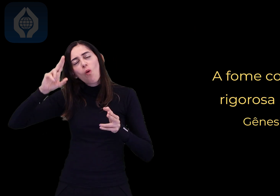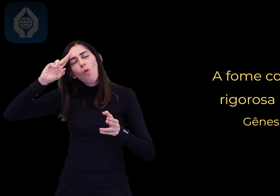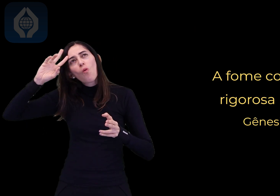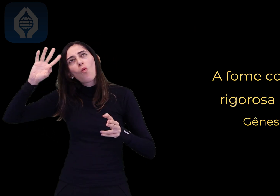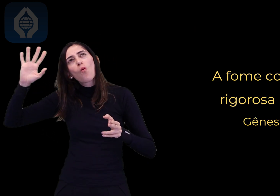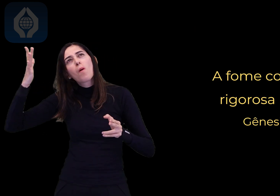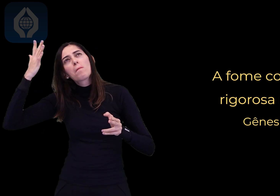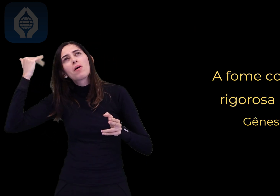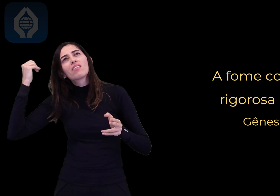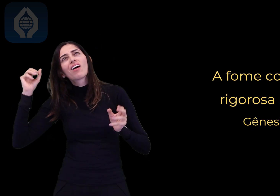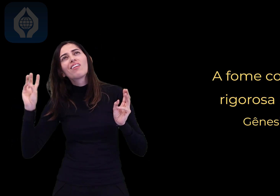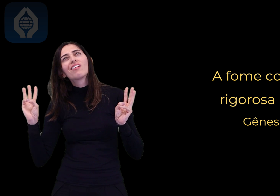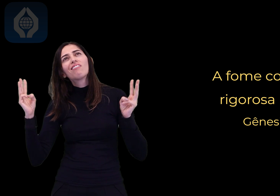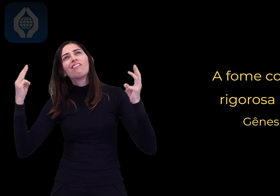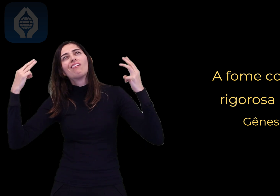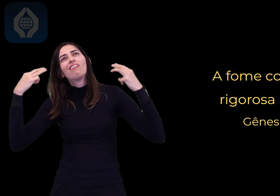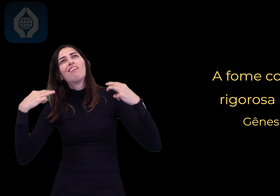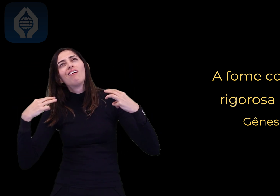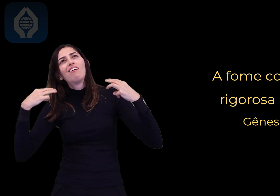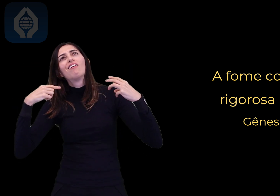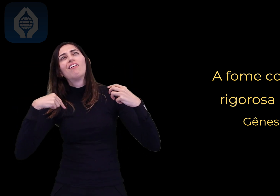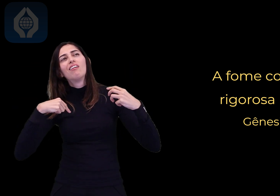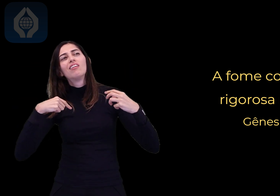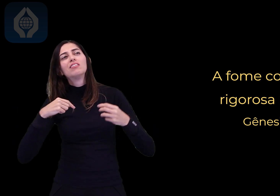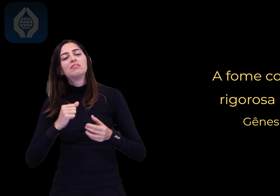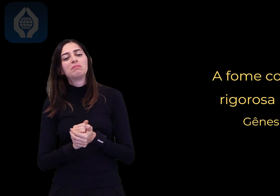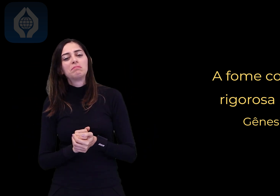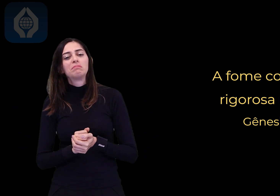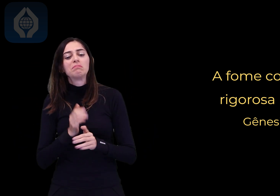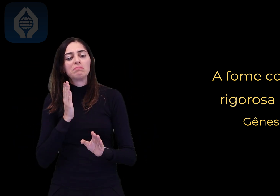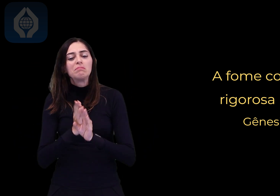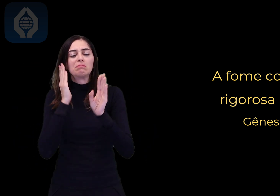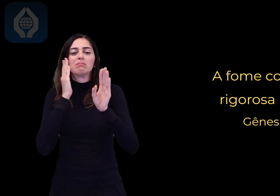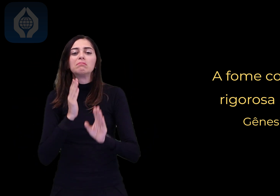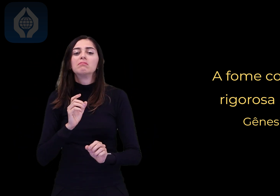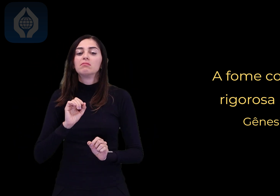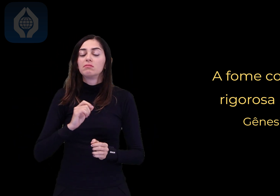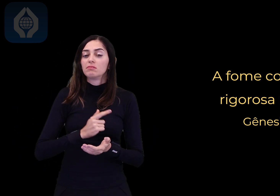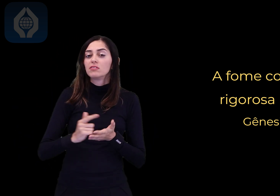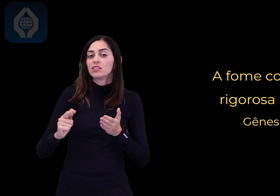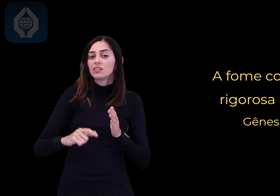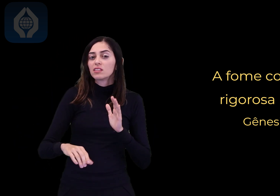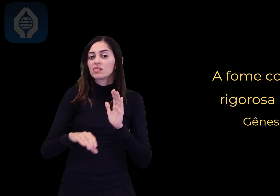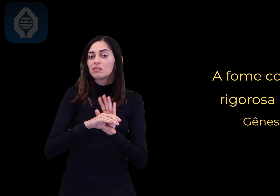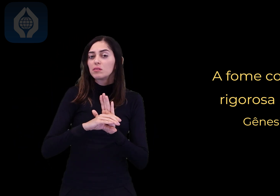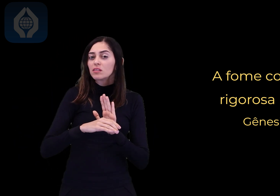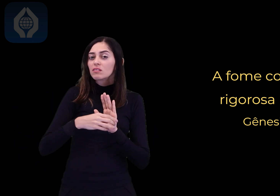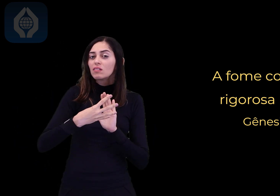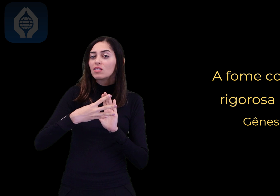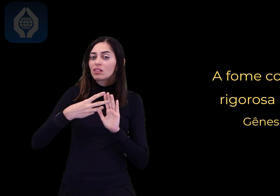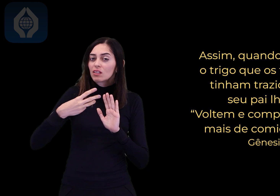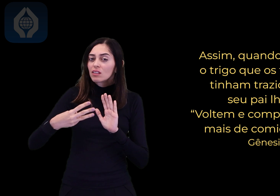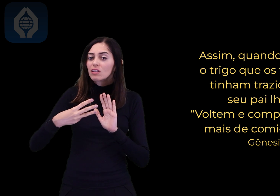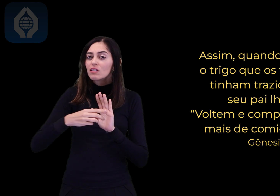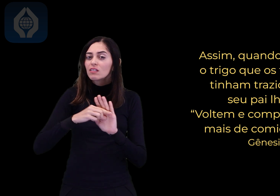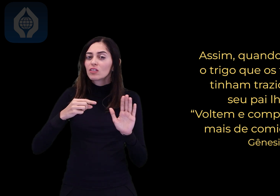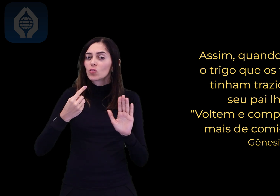José revelou sua verdadeira identidade em Gênesis 43, 1 e 2. A fome continuava rigorosa na terra. Assim, quando